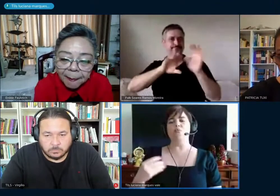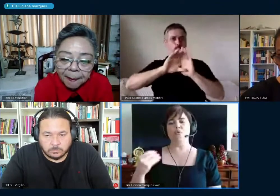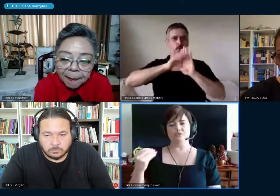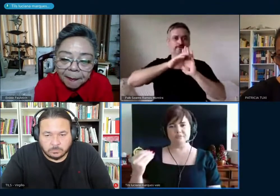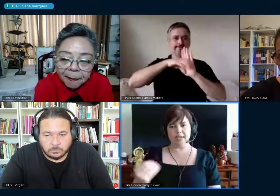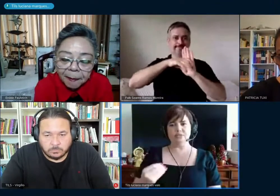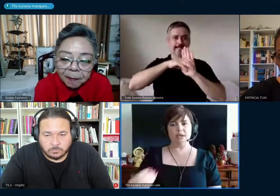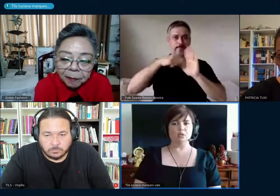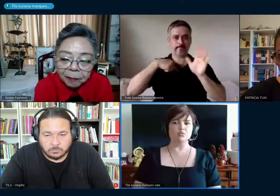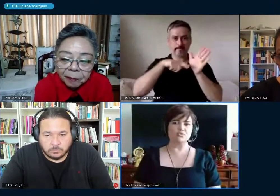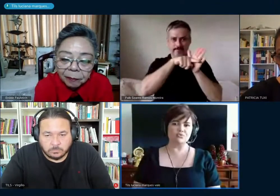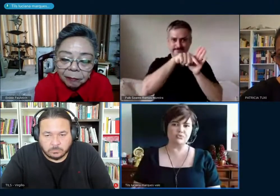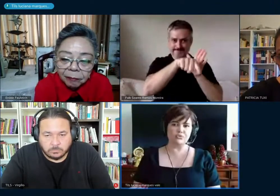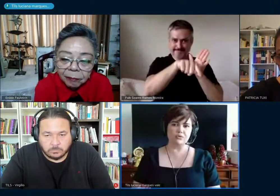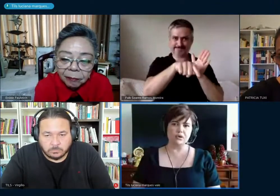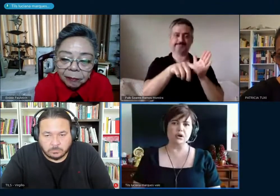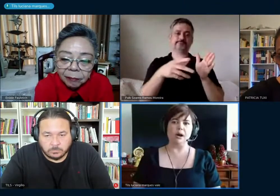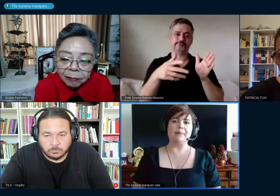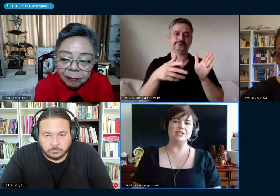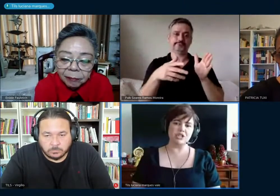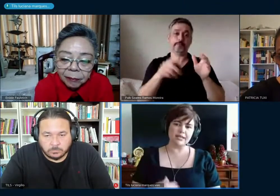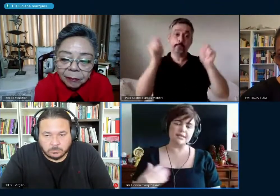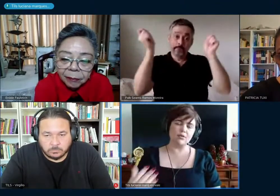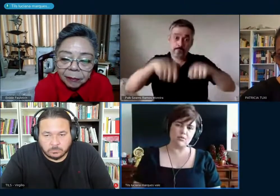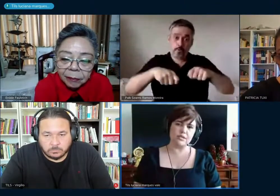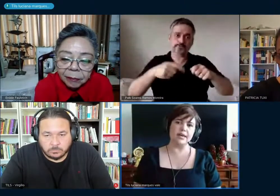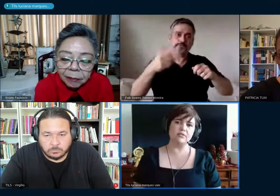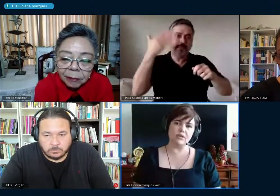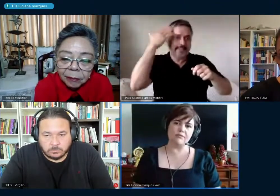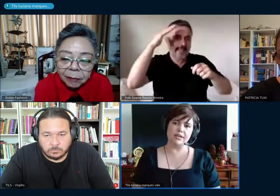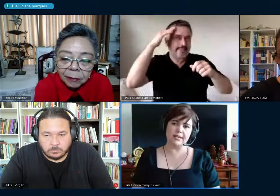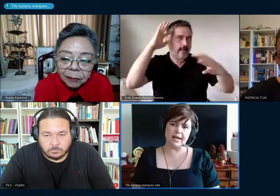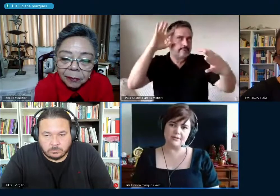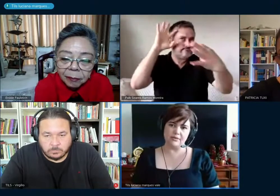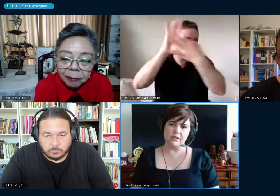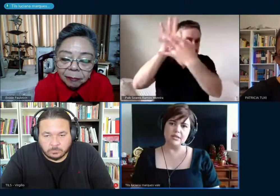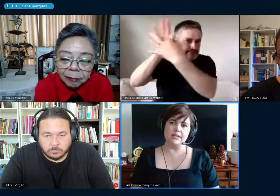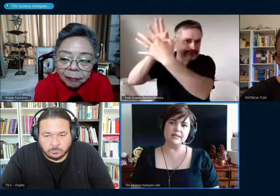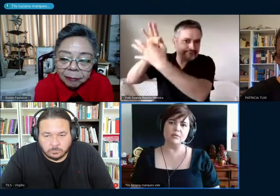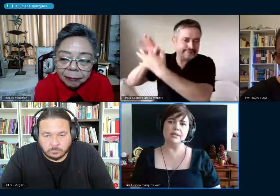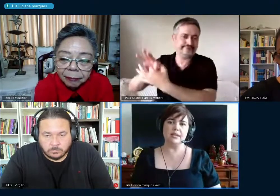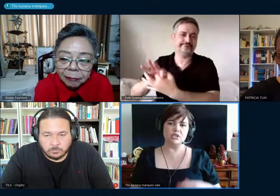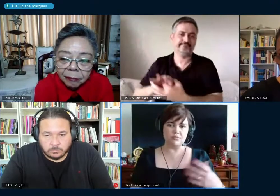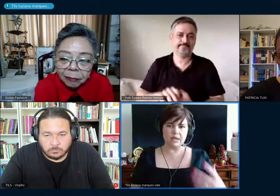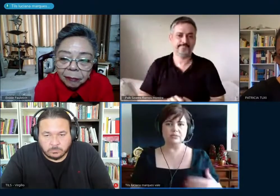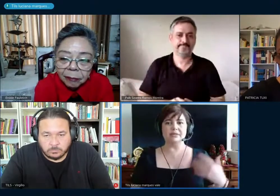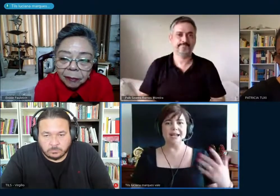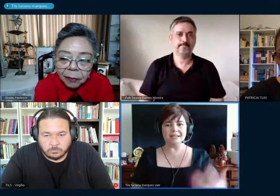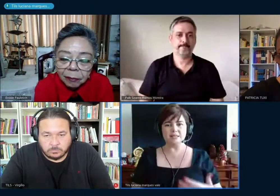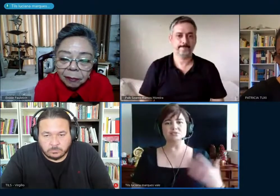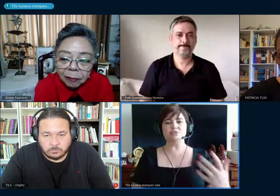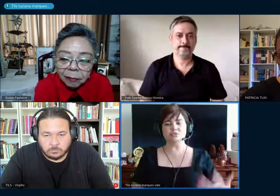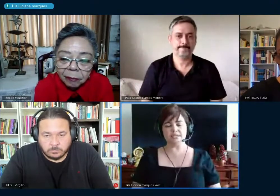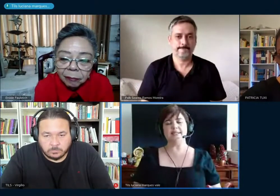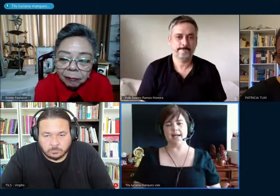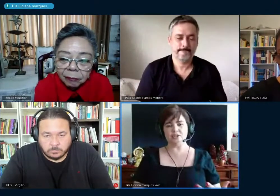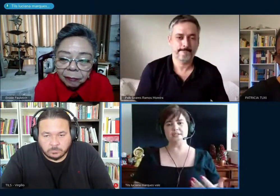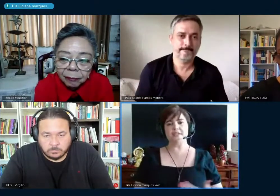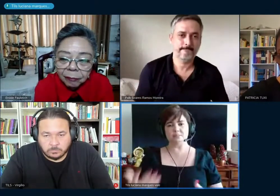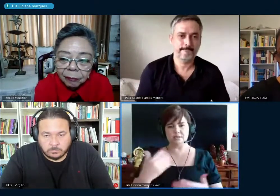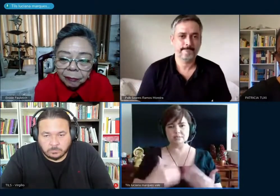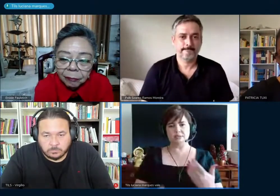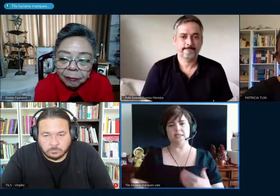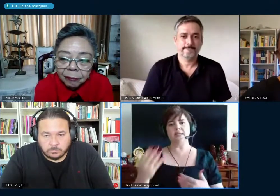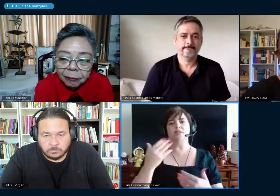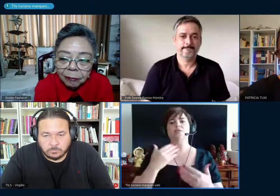com o movimento em conjunto, a partir desse conceito que foi criado. Então, o entendimento das estruturas